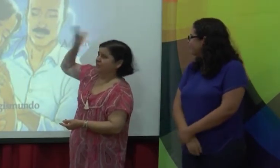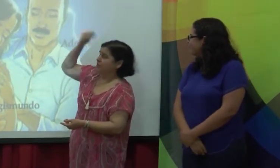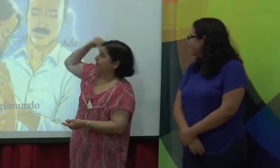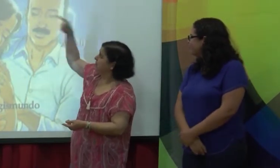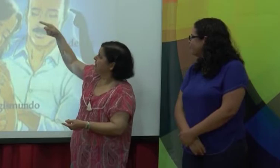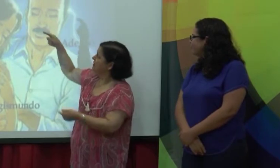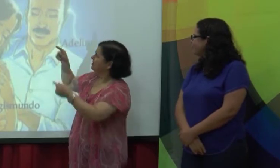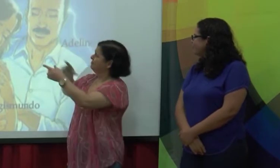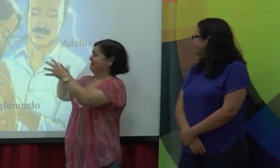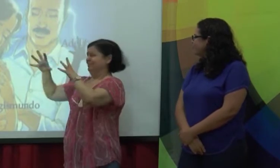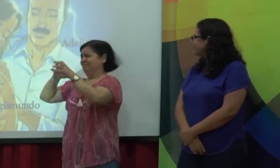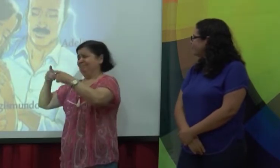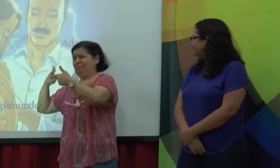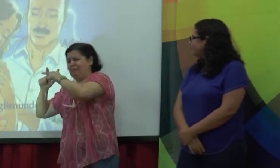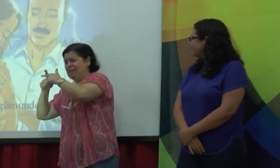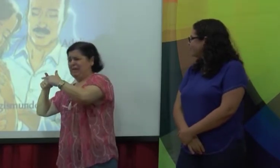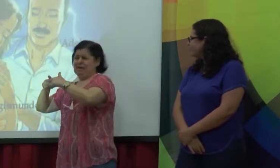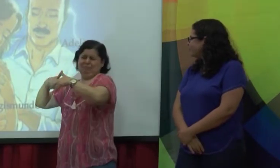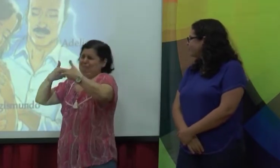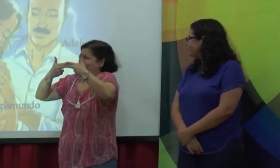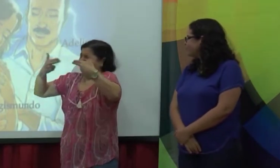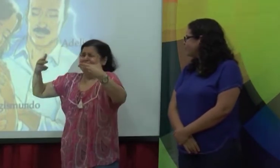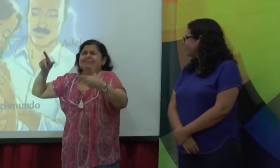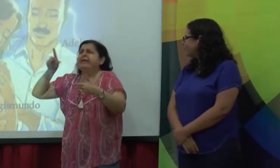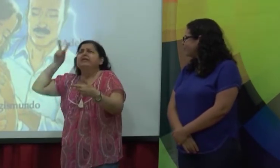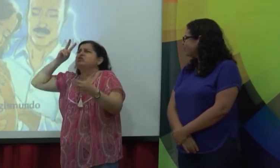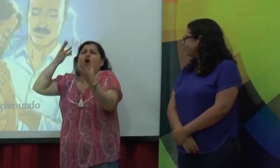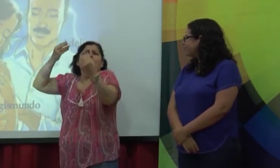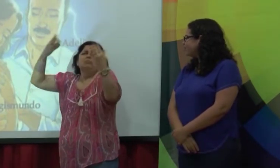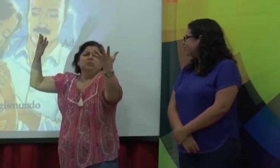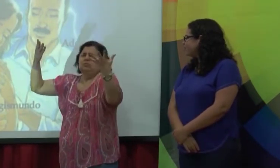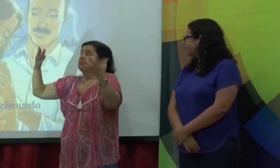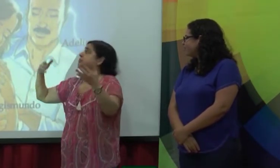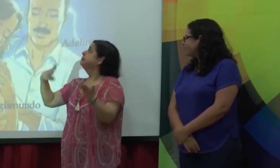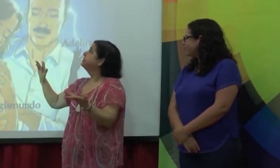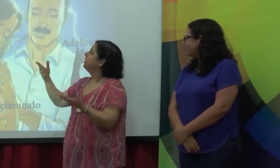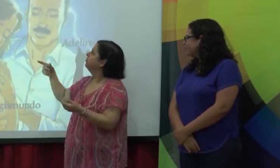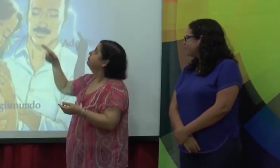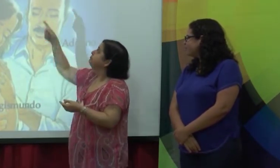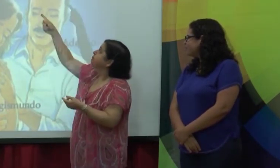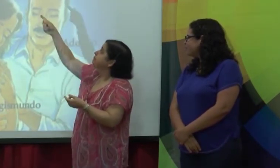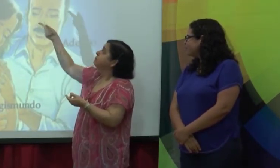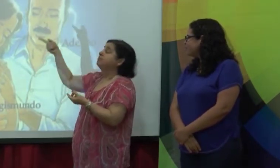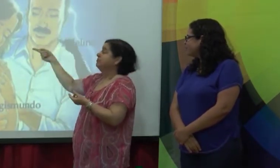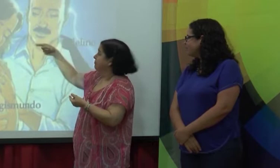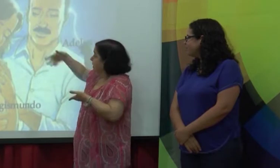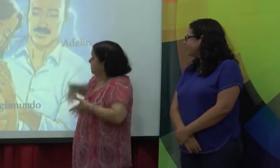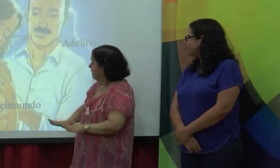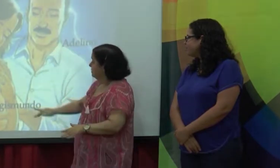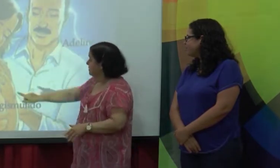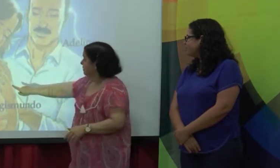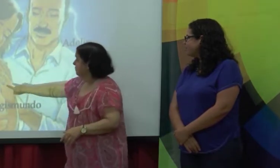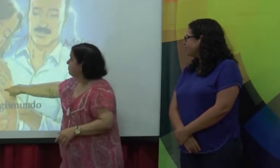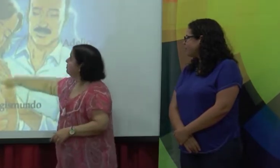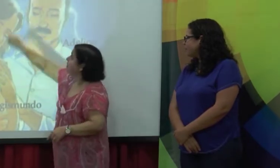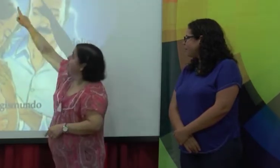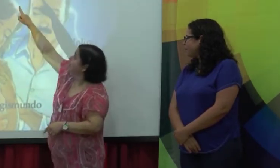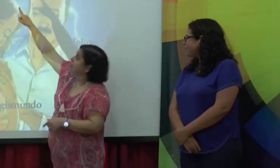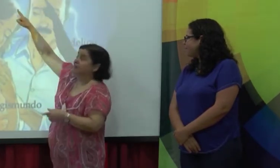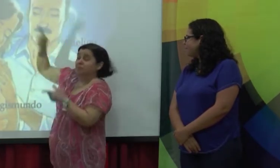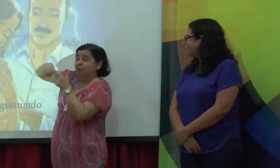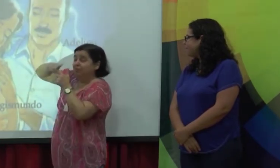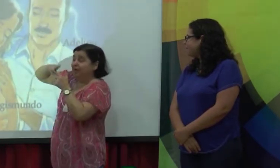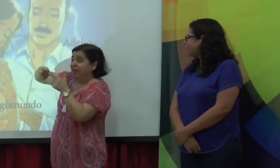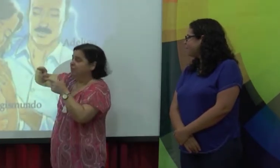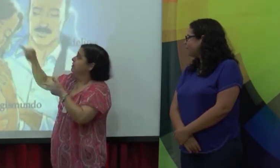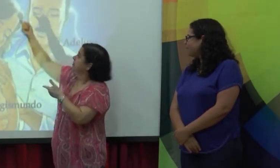Ali naquela figura mostra um homem da vida passada que teve muitas brigas e muitos problemas com outras